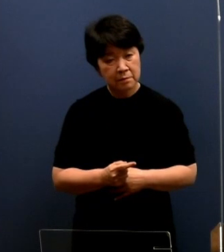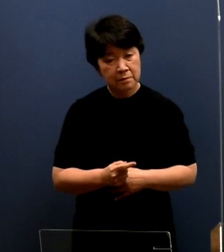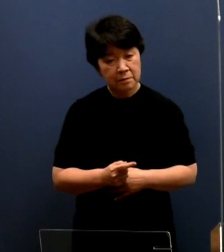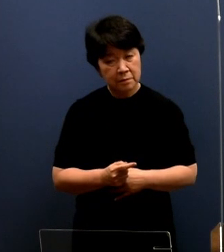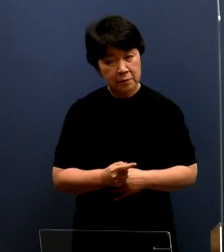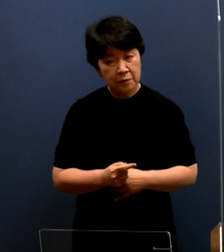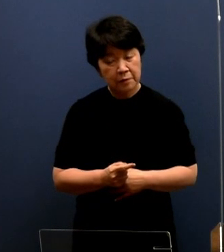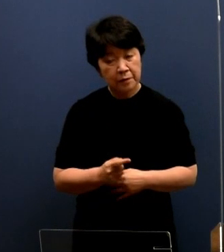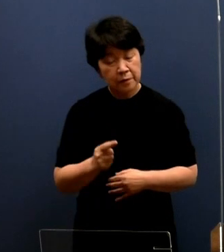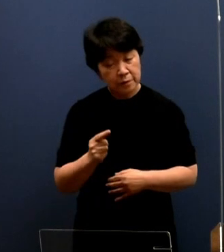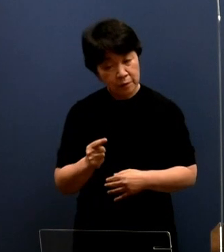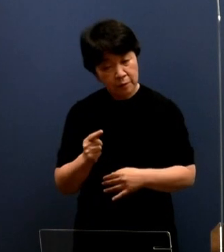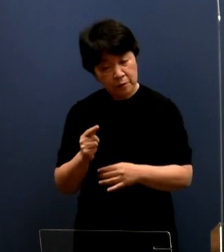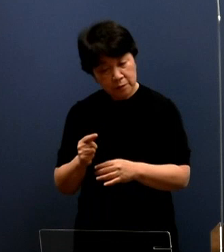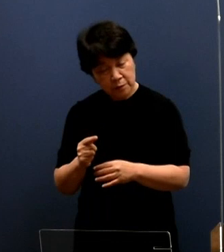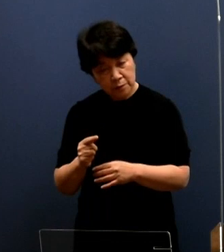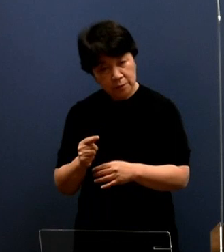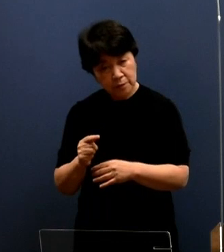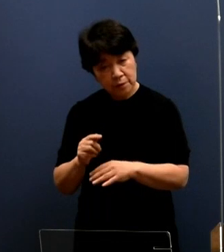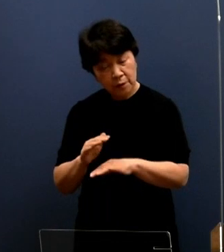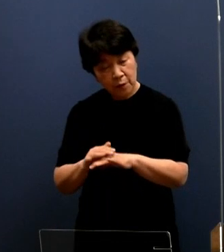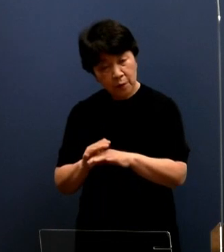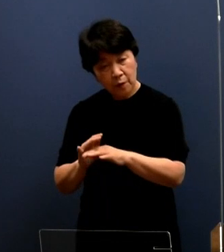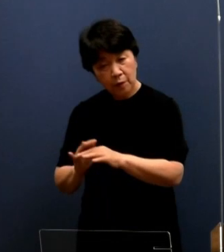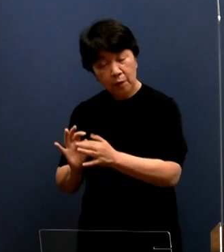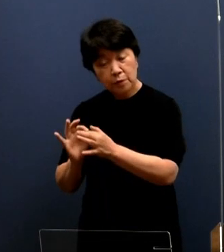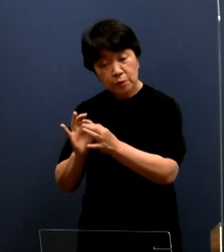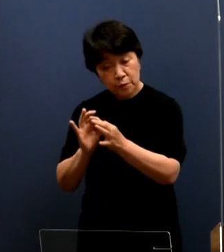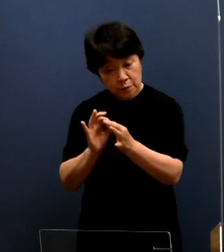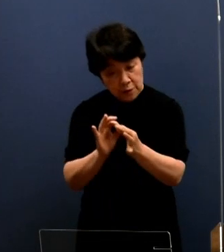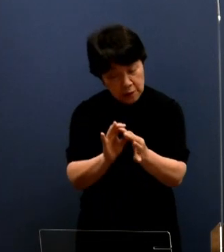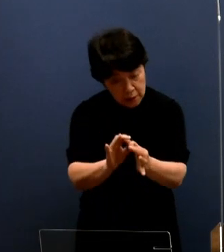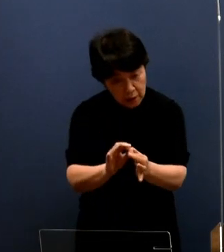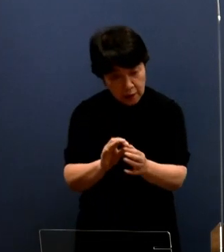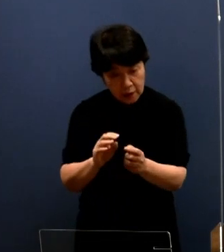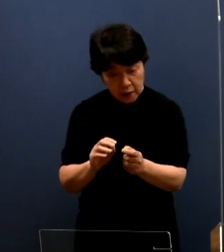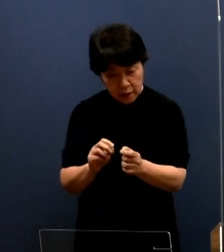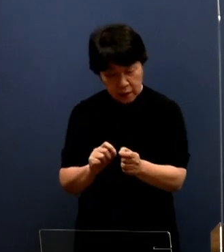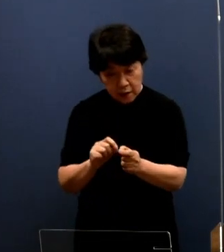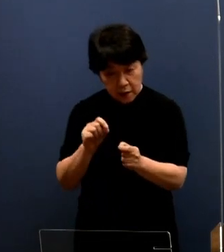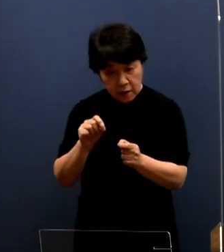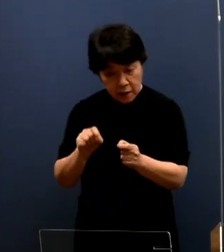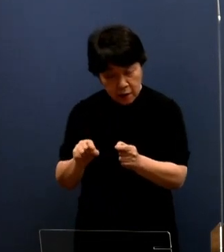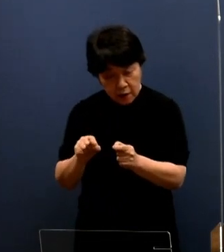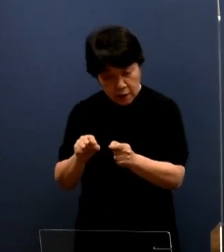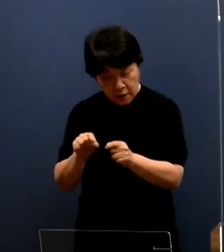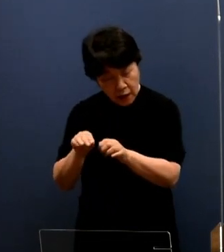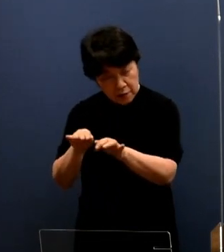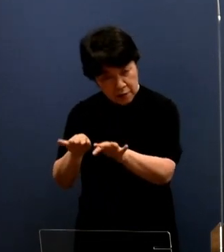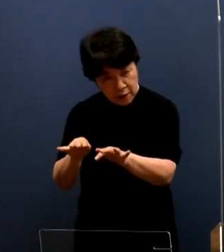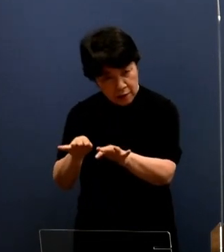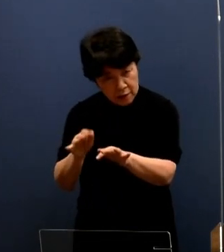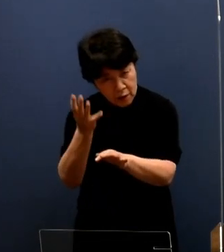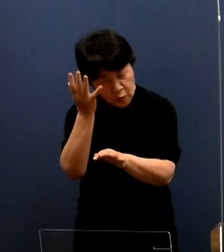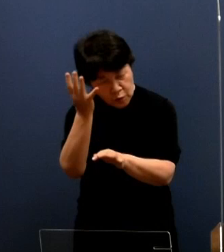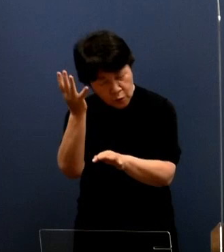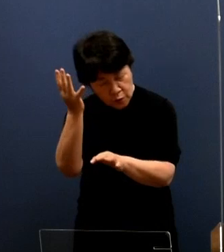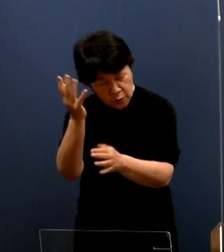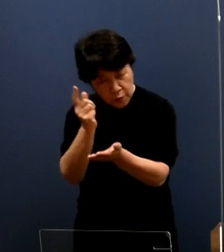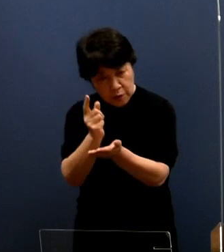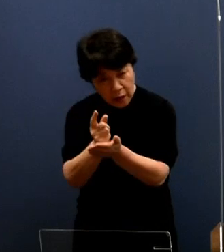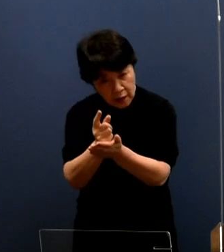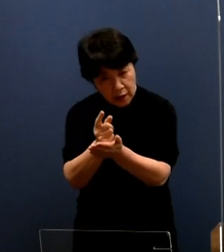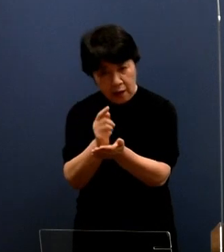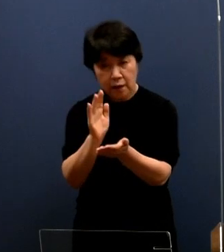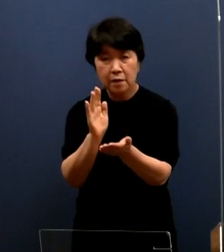そういうことを通じて、感染の、これはすみません、たらればの話なので、もしこんなことをやらなかったらどうなったかということは実験でき